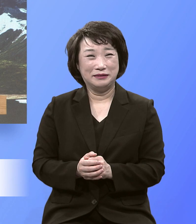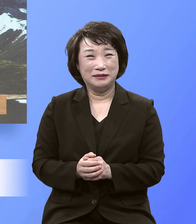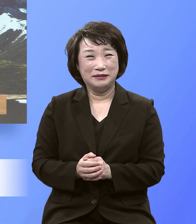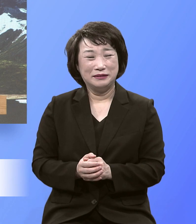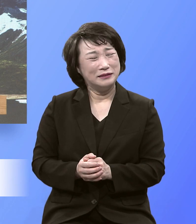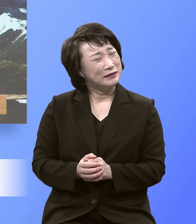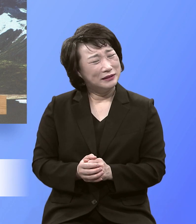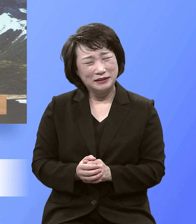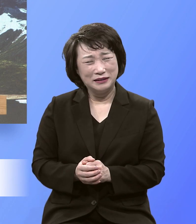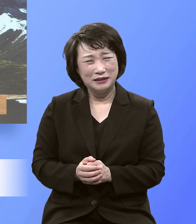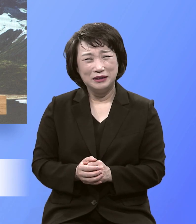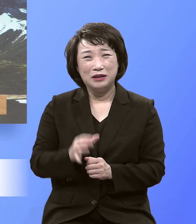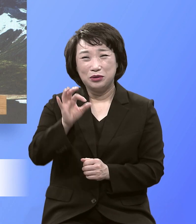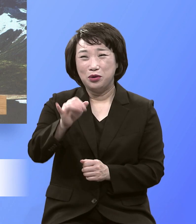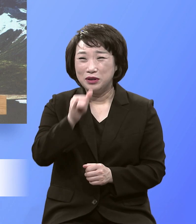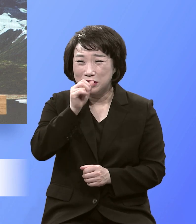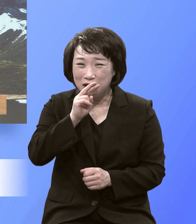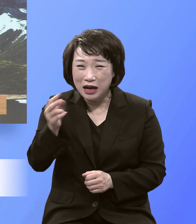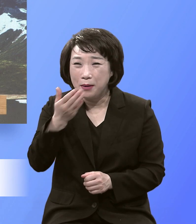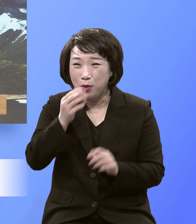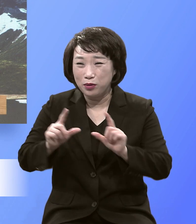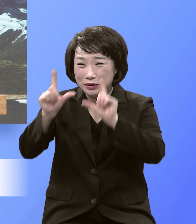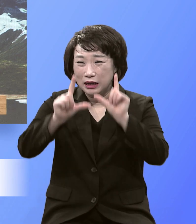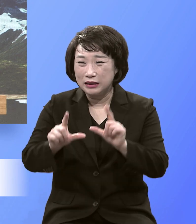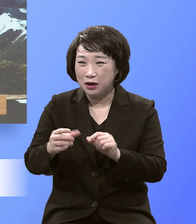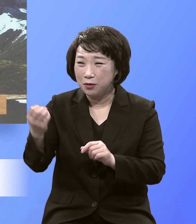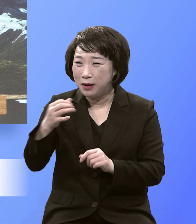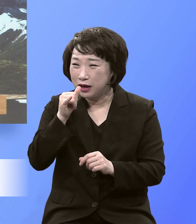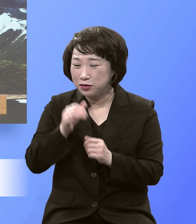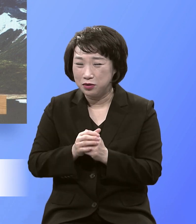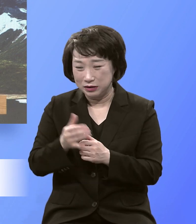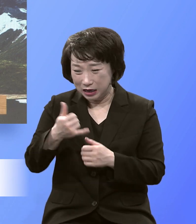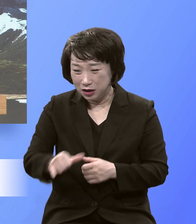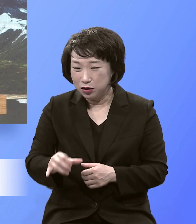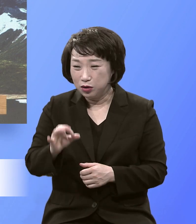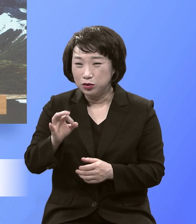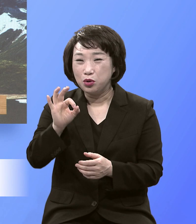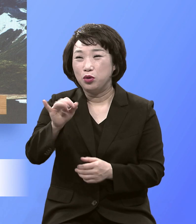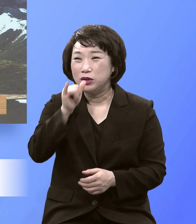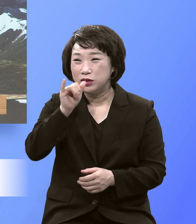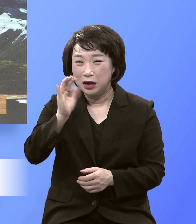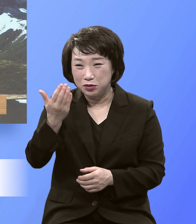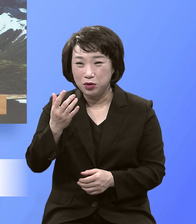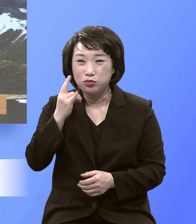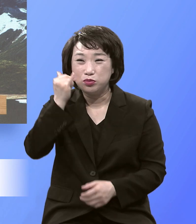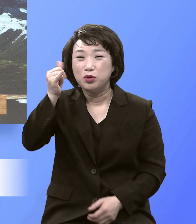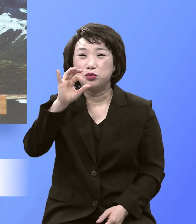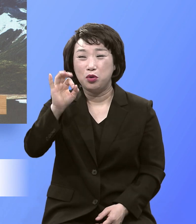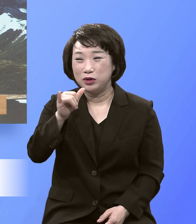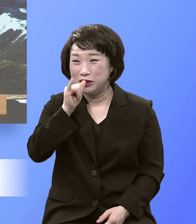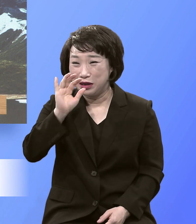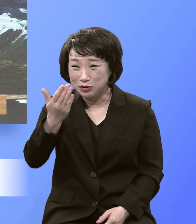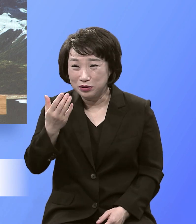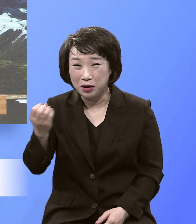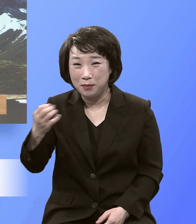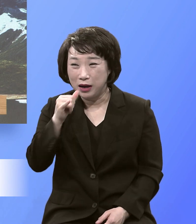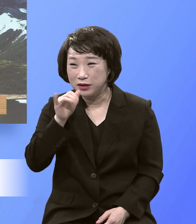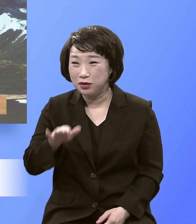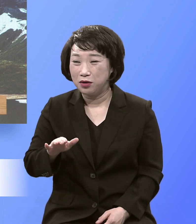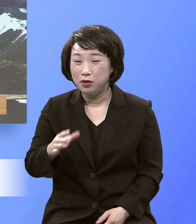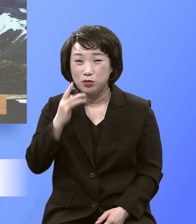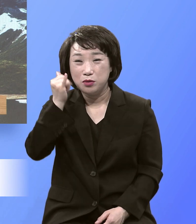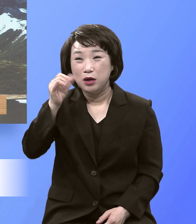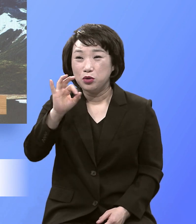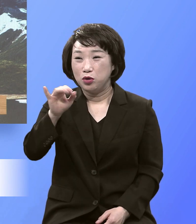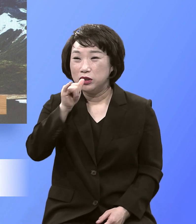얼마나 돈이 있어야 먹고 산다. 자식도 돈이 있어야 하고 부모도 돈이 있어야 하고 부모가